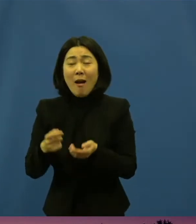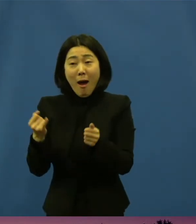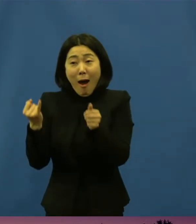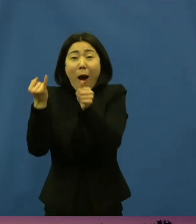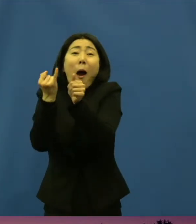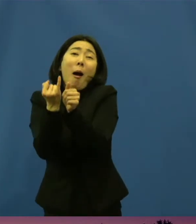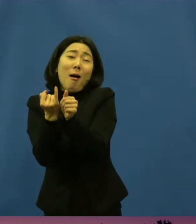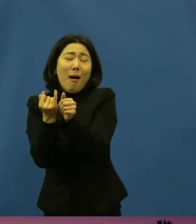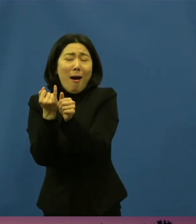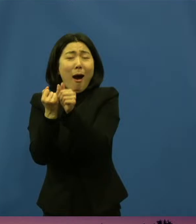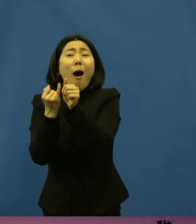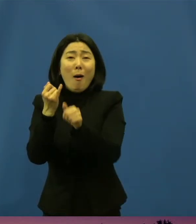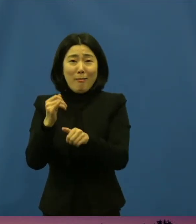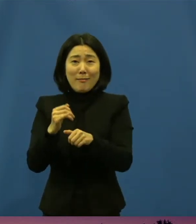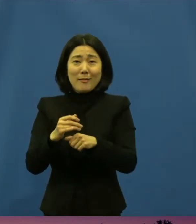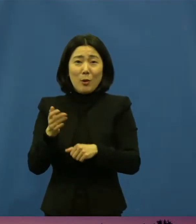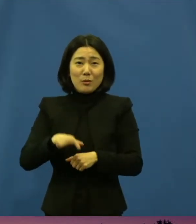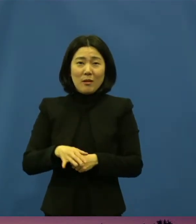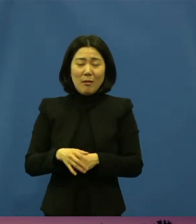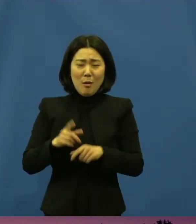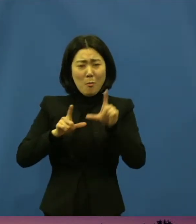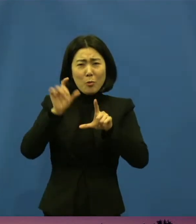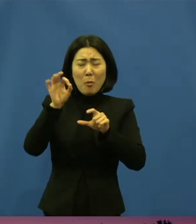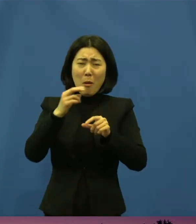행동 거지가 이상해요.